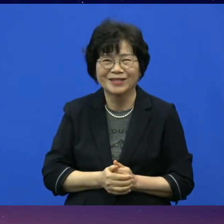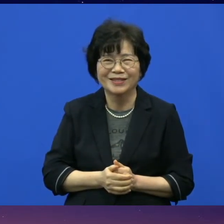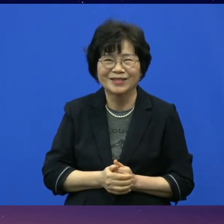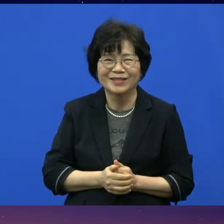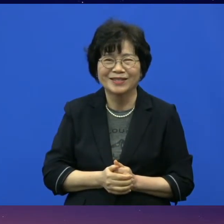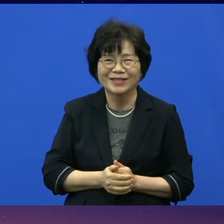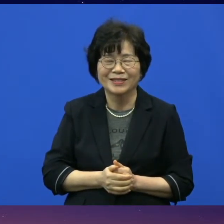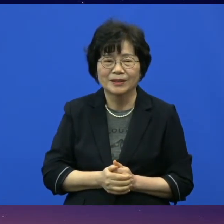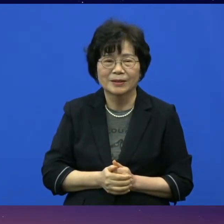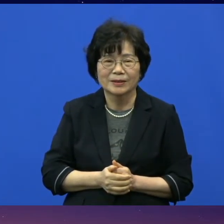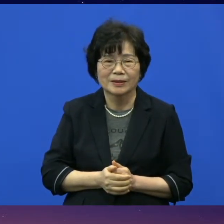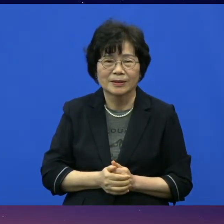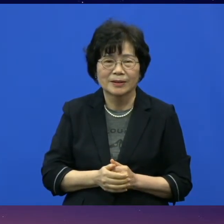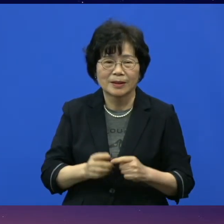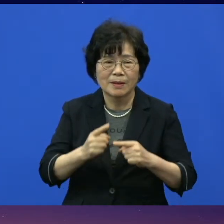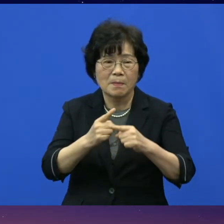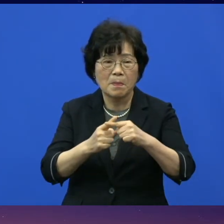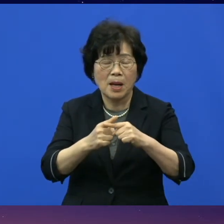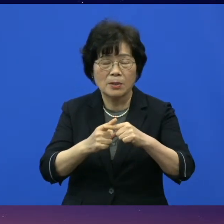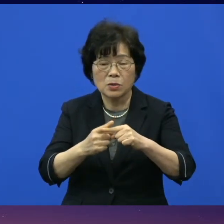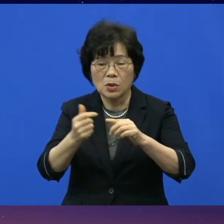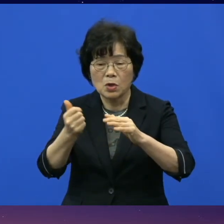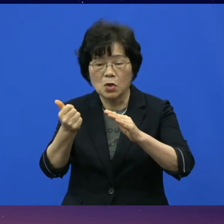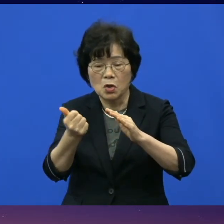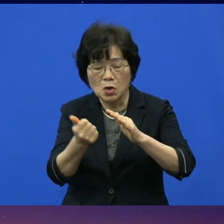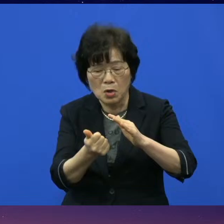막 반쯤 실패하면 완전히 엉망이에요.